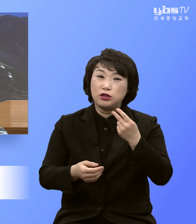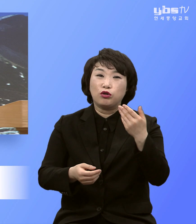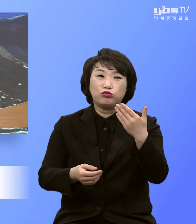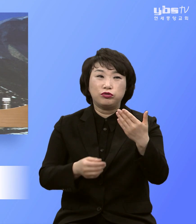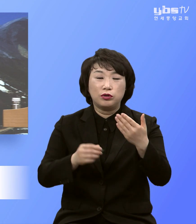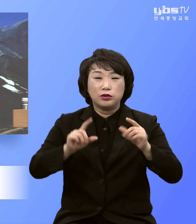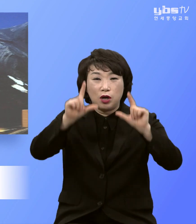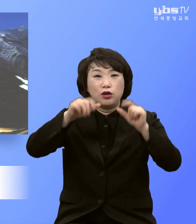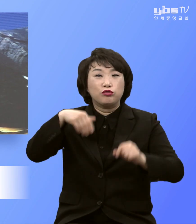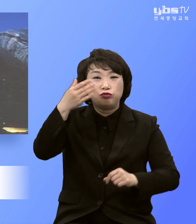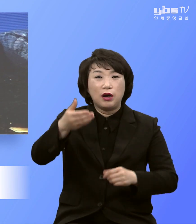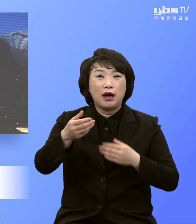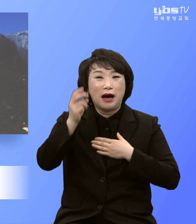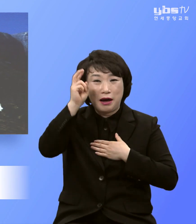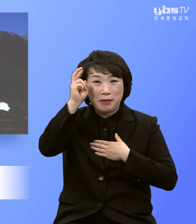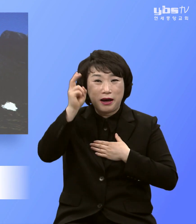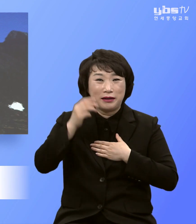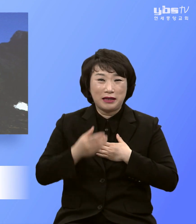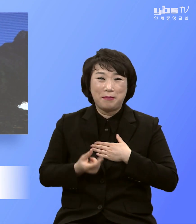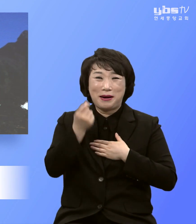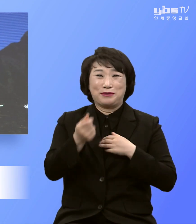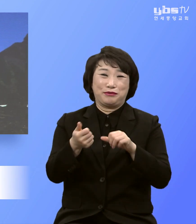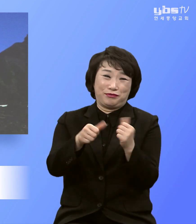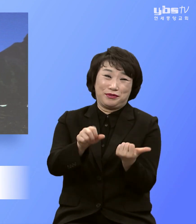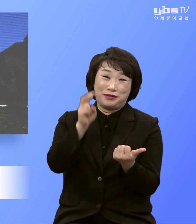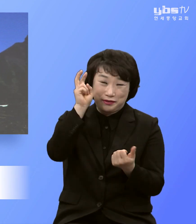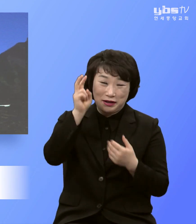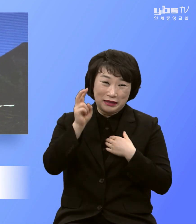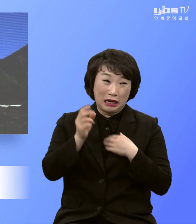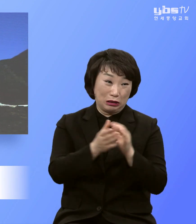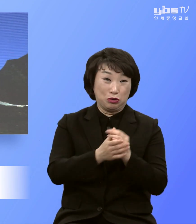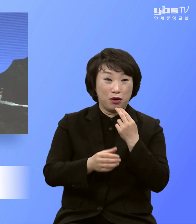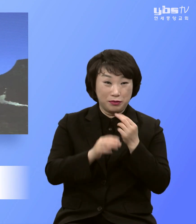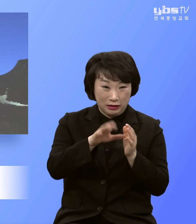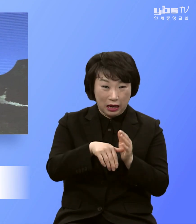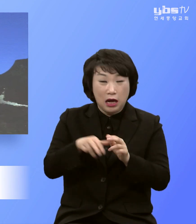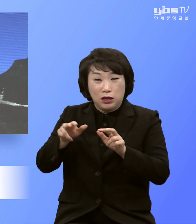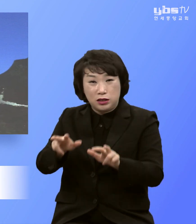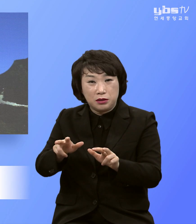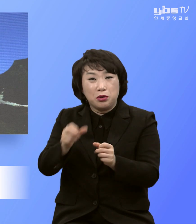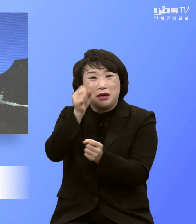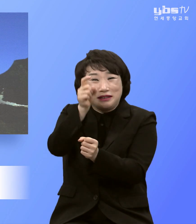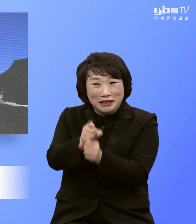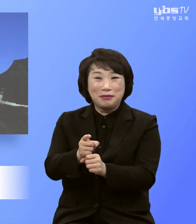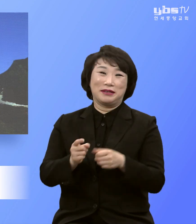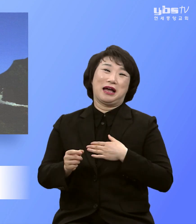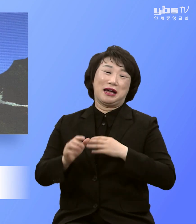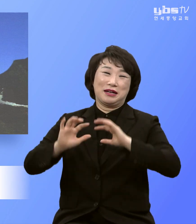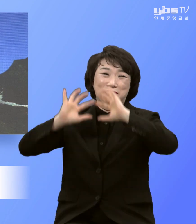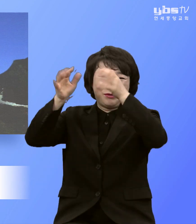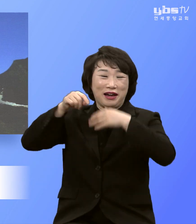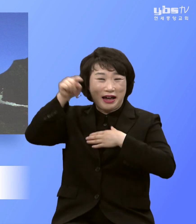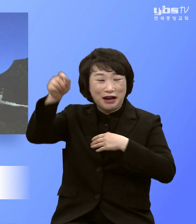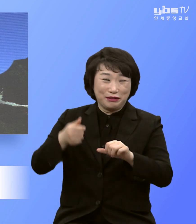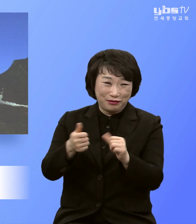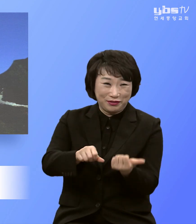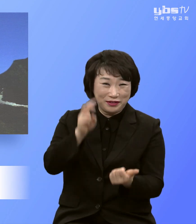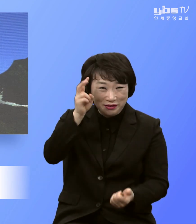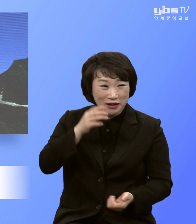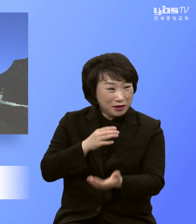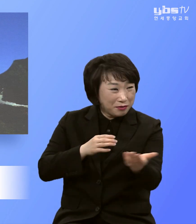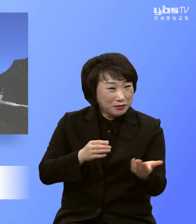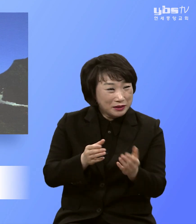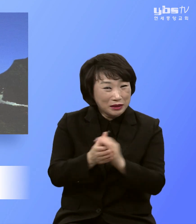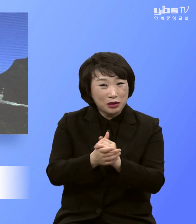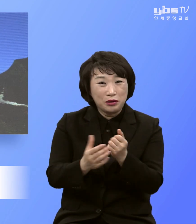2009년도 이후에도 나는 바로 천국 갔을지도 몰라요. 예, 지금도 벌써 천국 가 있을 것입니다. 여러분이 기도 안